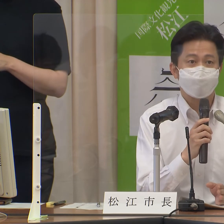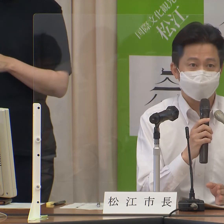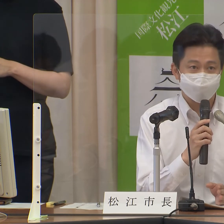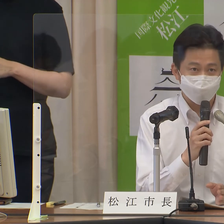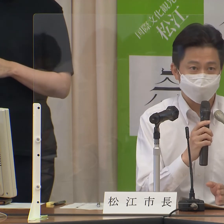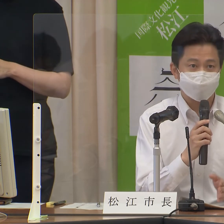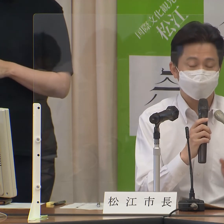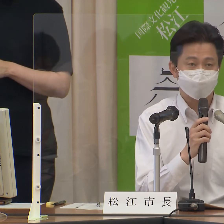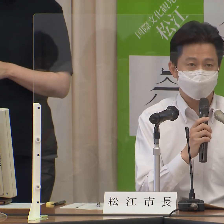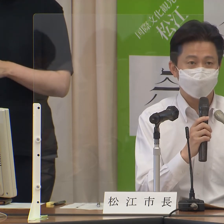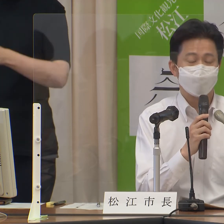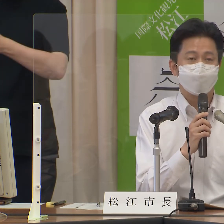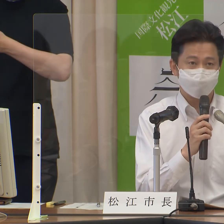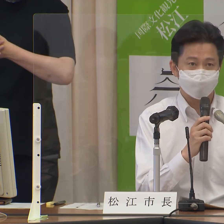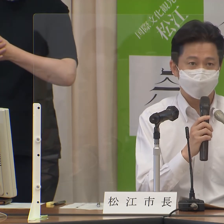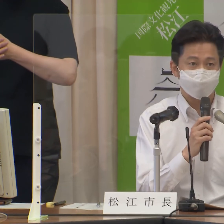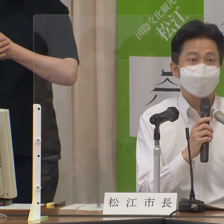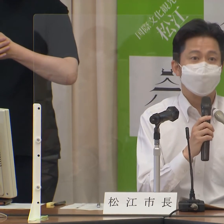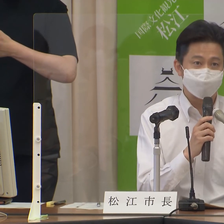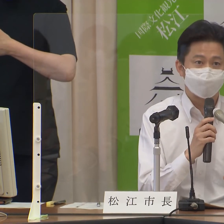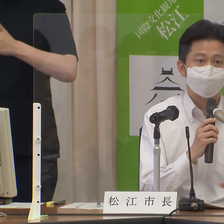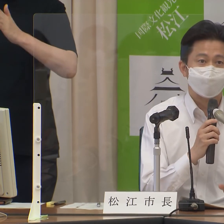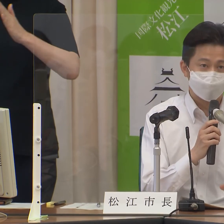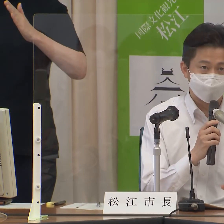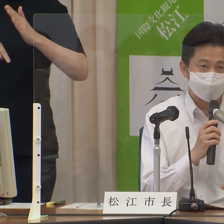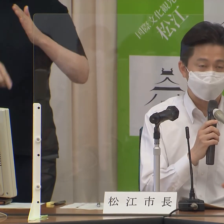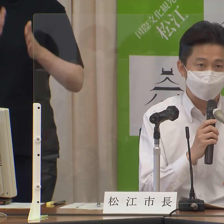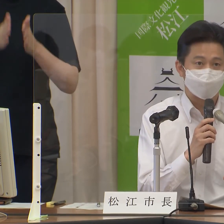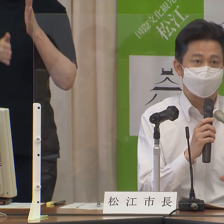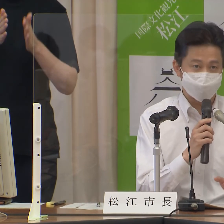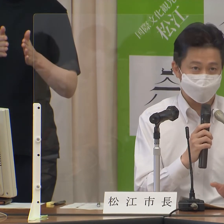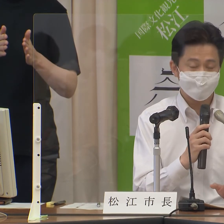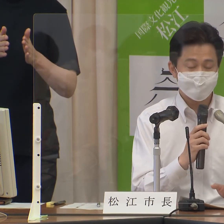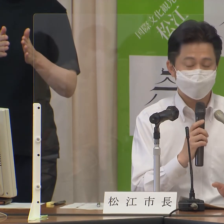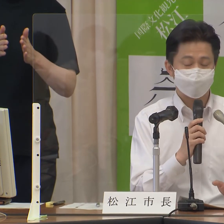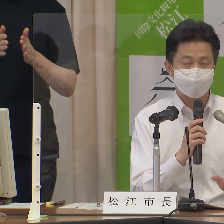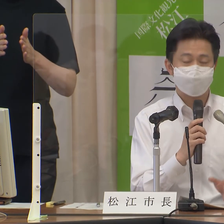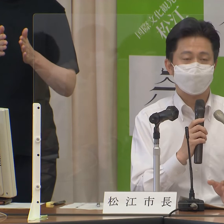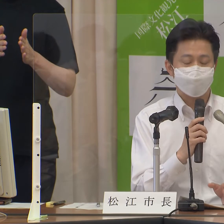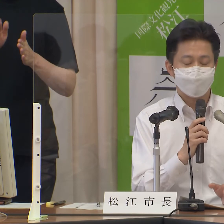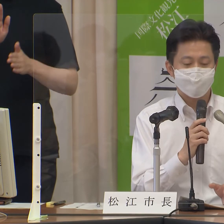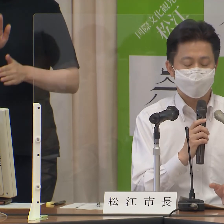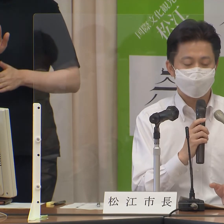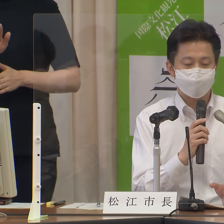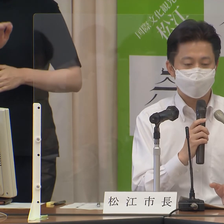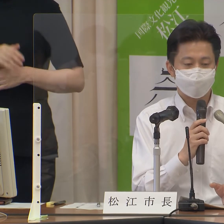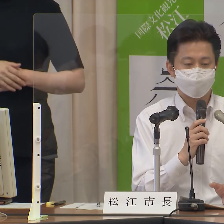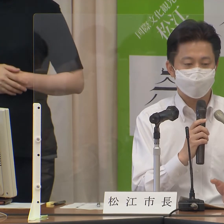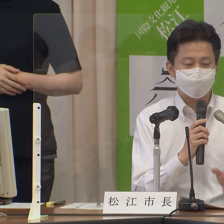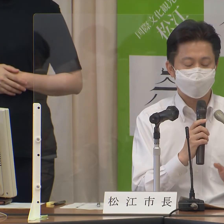力をいただいて家庭内の保育に切り替えていただいているということがあります。ですので